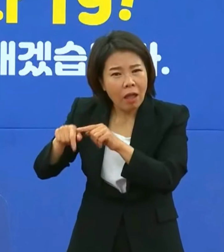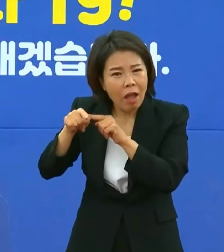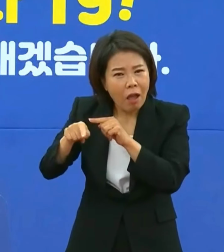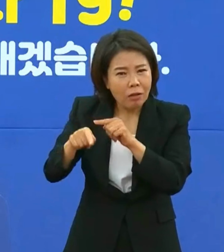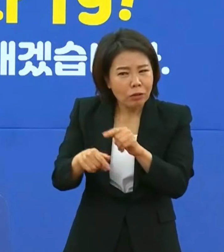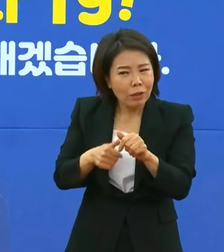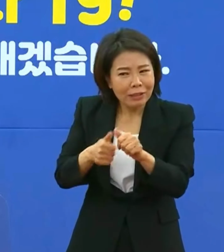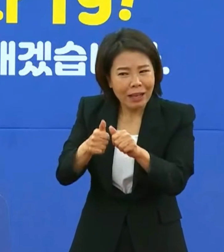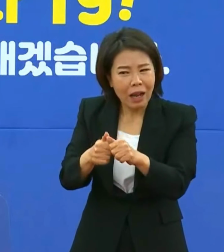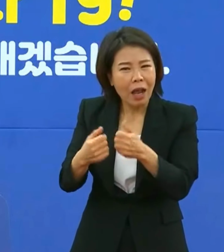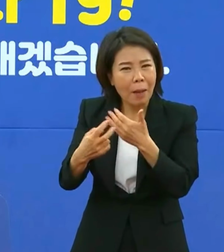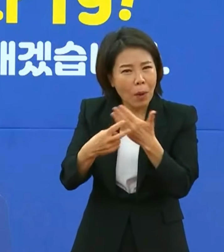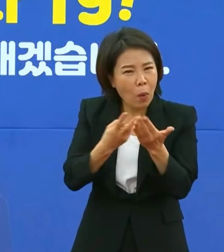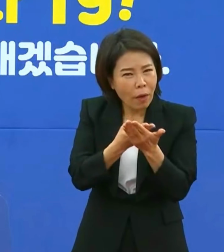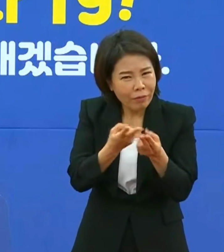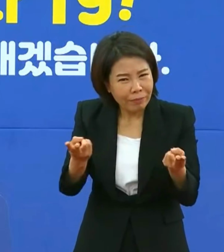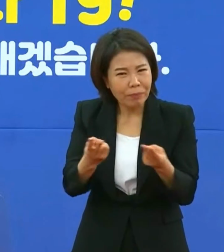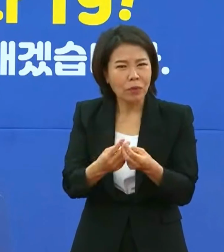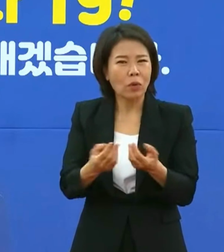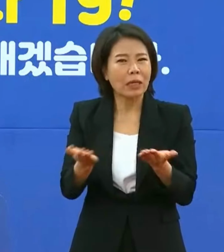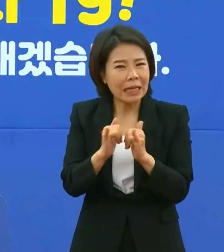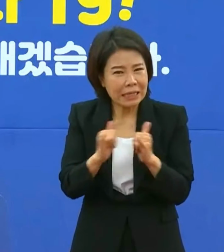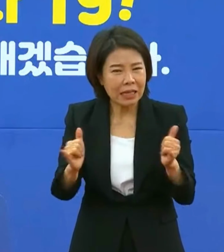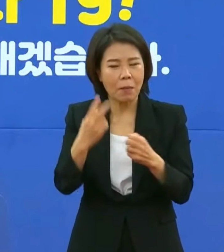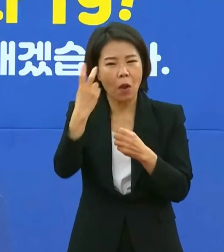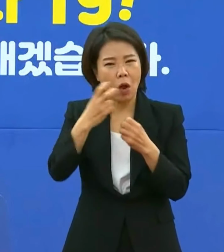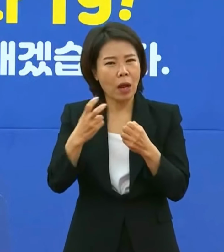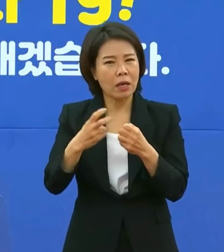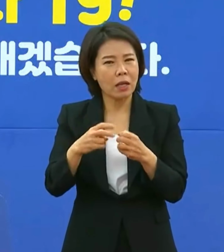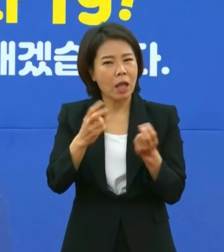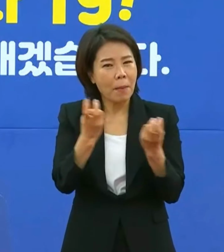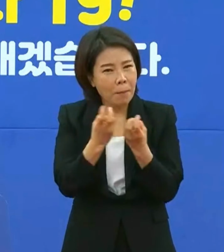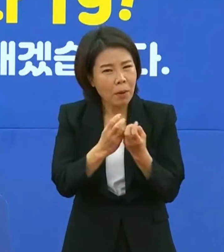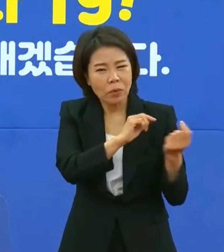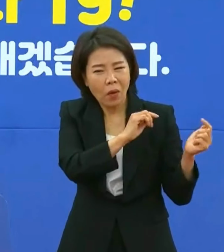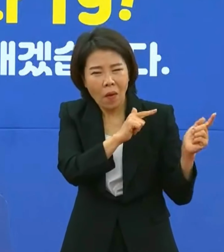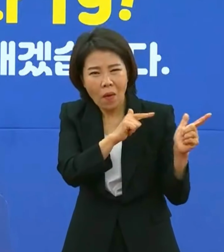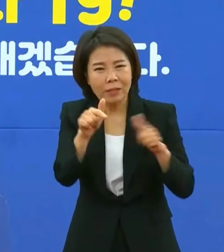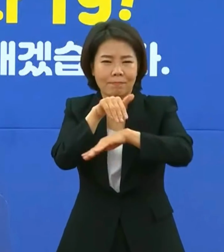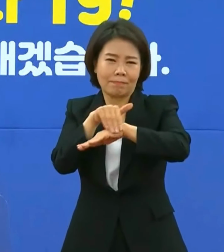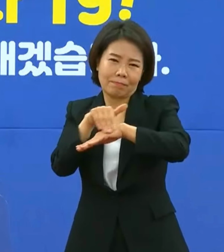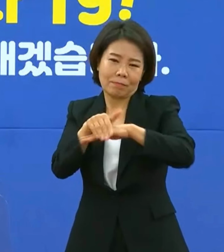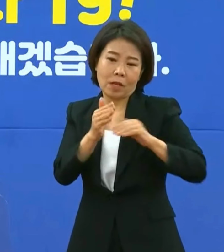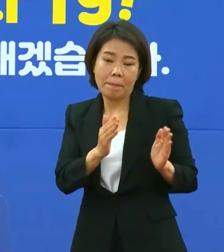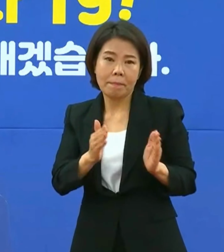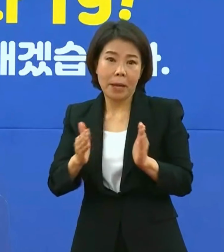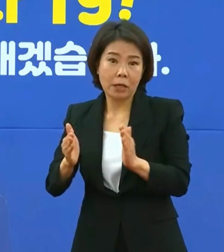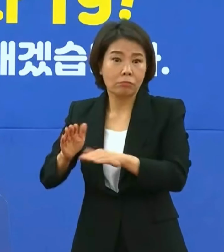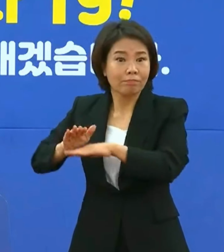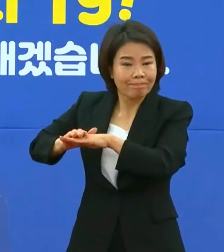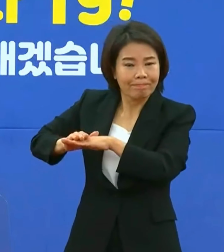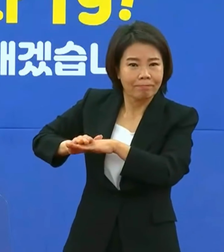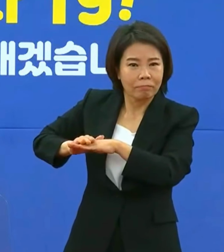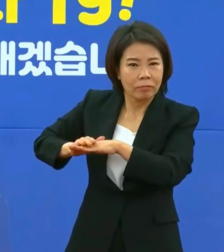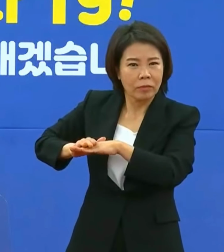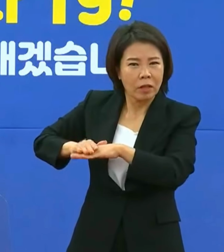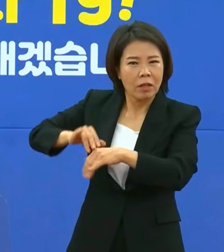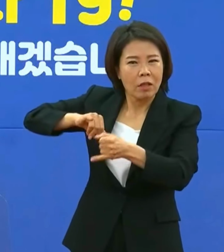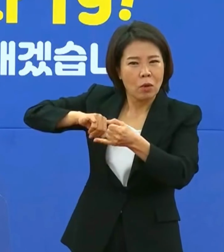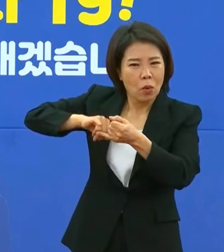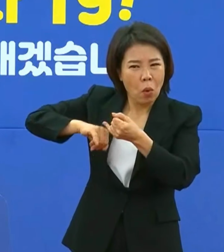확보와 의료 일로 같고 그리고 관리 확보 관리 방안 같은 것들을 마련해놓고 있습니다 그게 이제 굳이